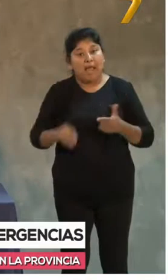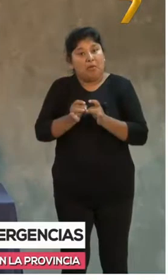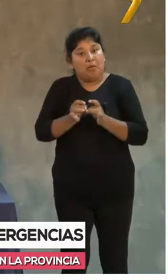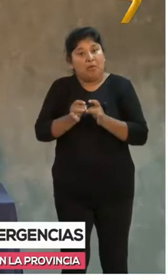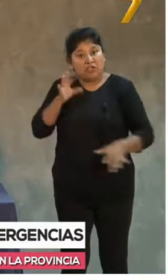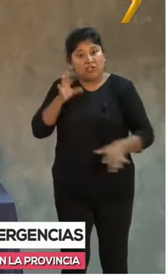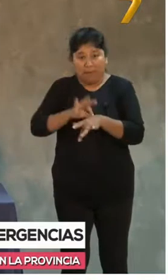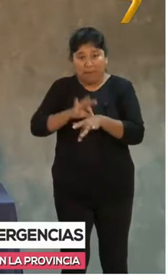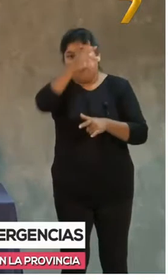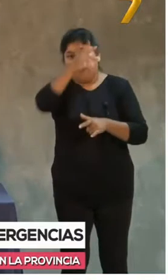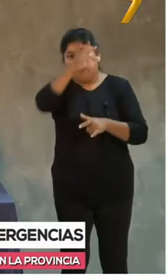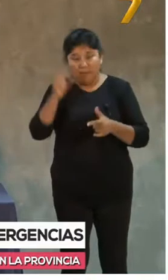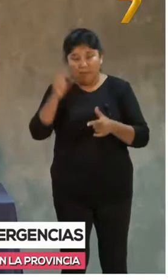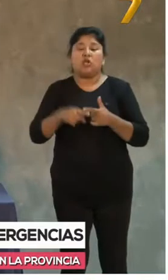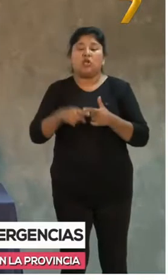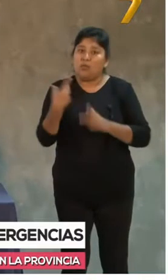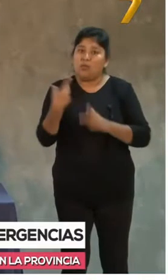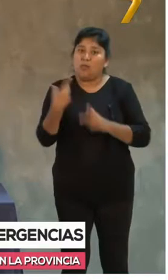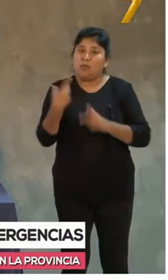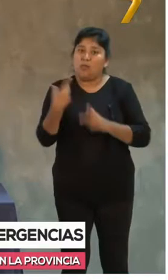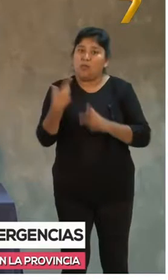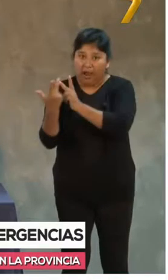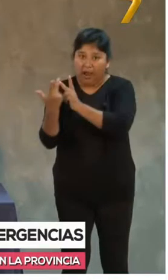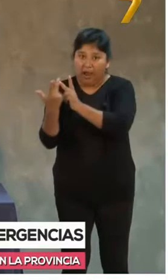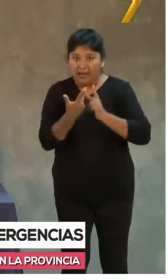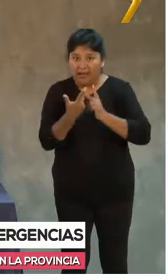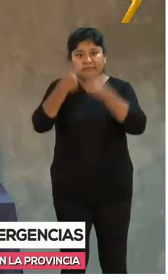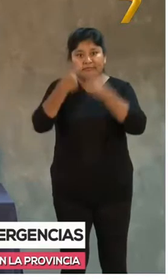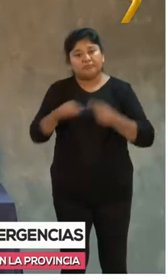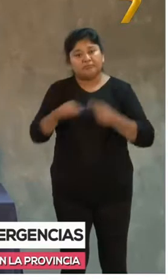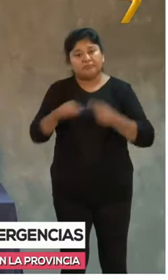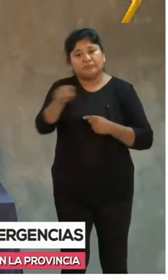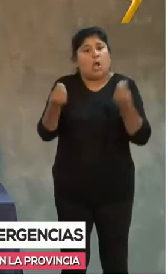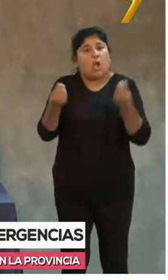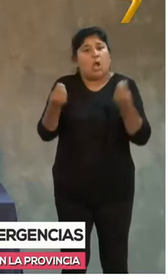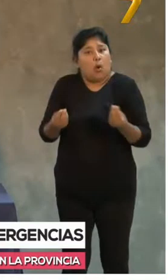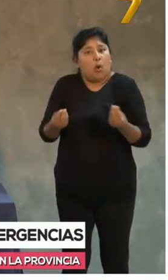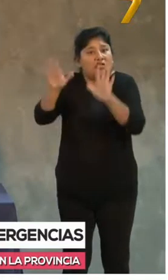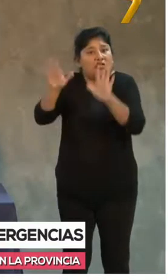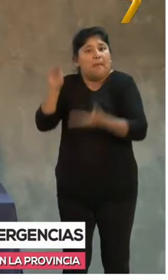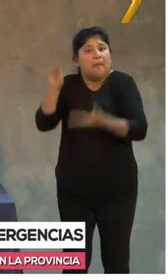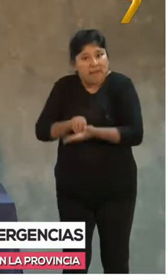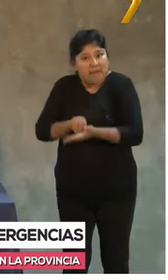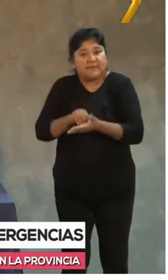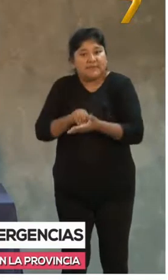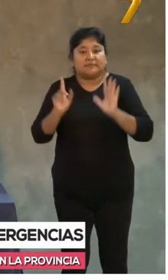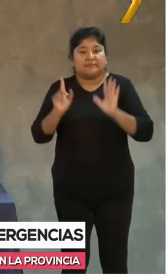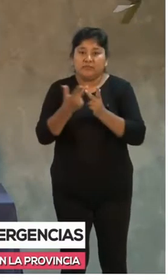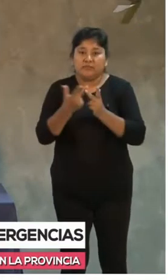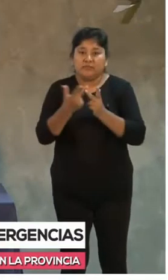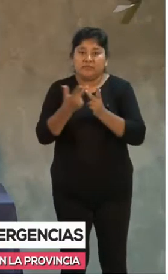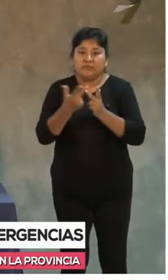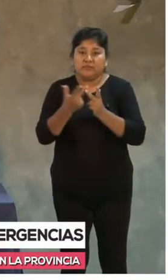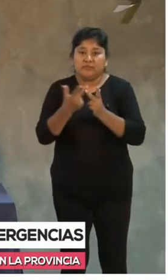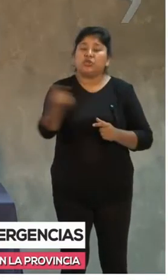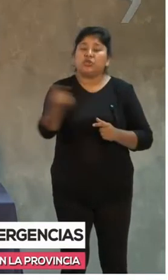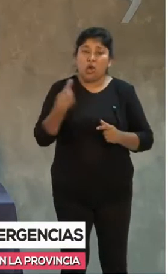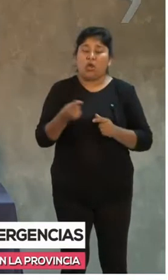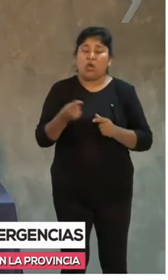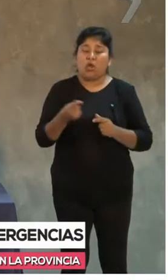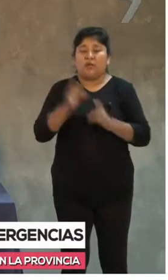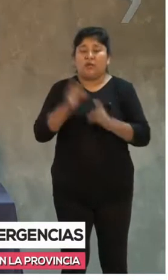a dialogar primero y cerrar de la manera que vamos a hacer la convocatoria para todo el recurso humano,